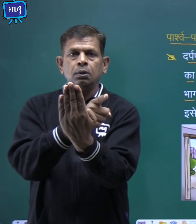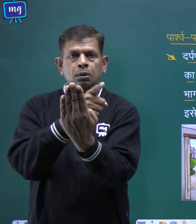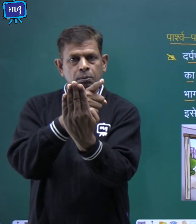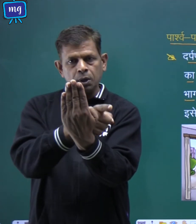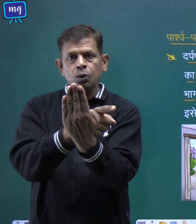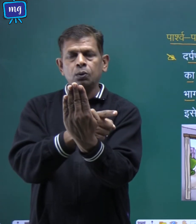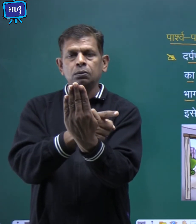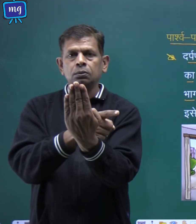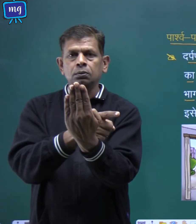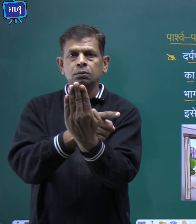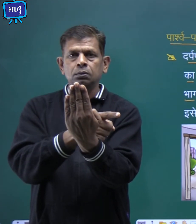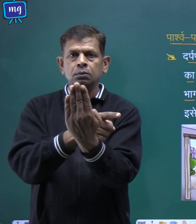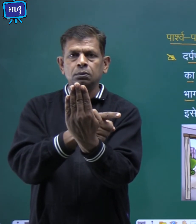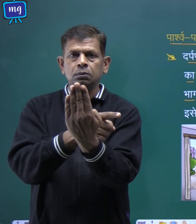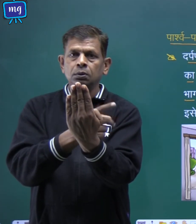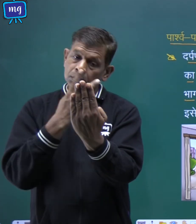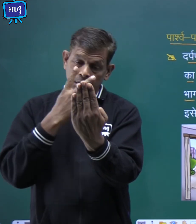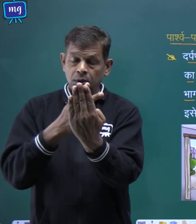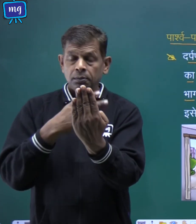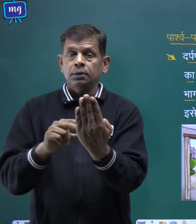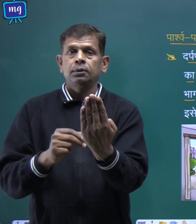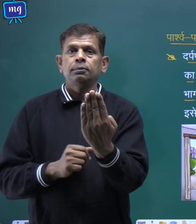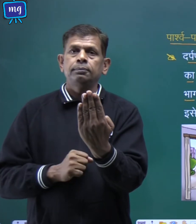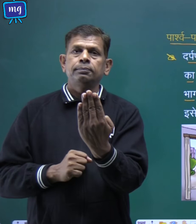बाईं ओर दिखाई पड़ता